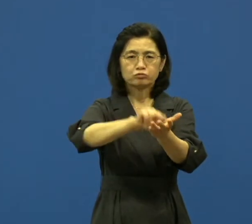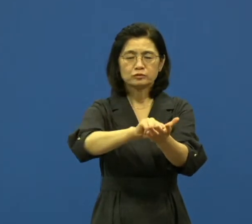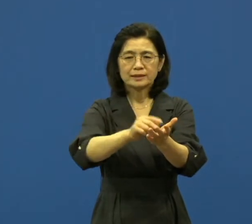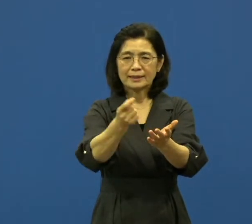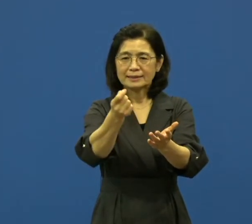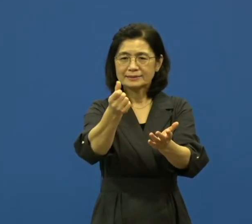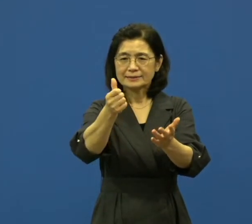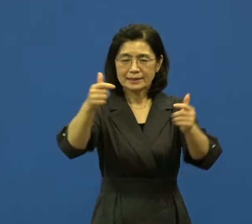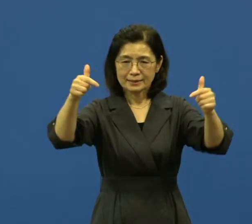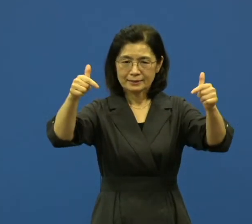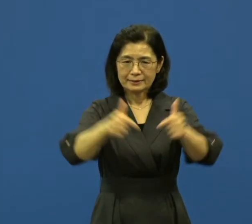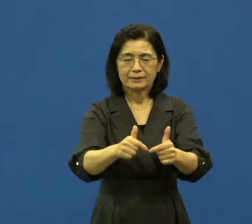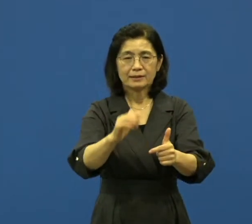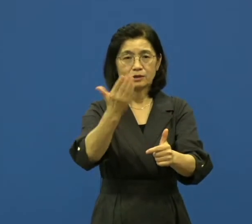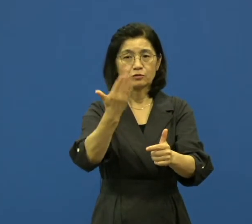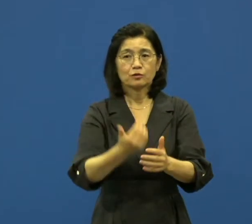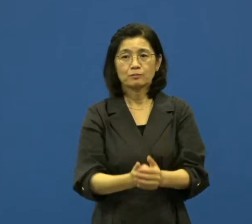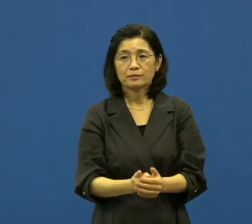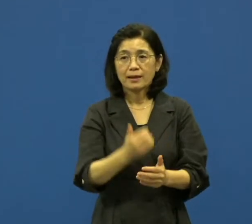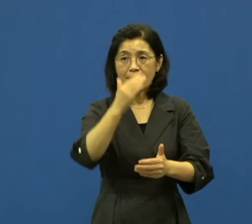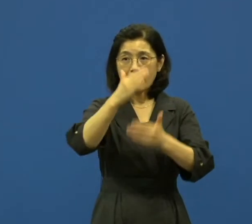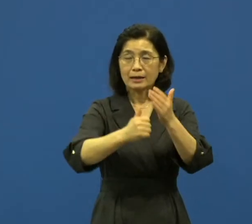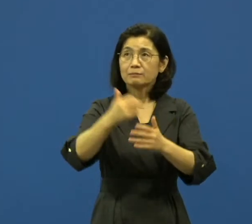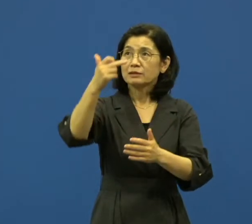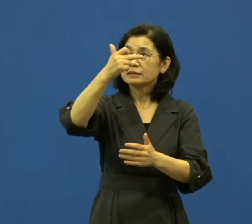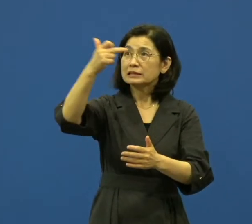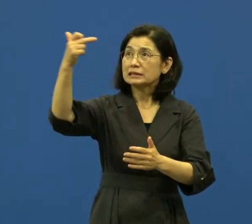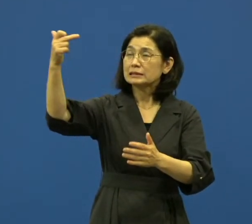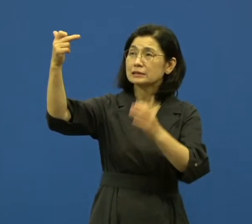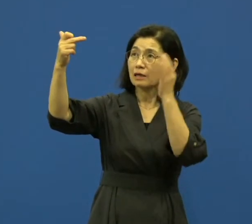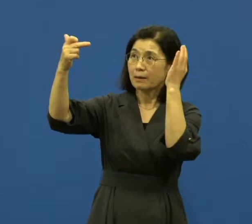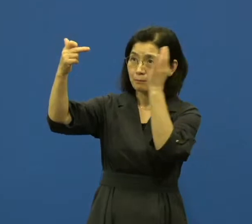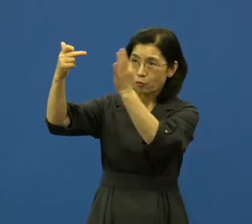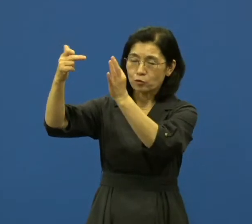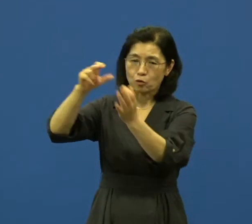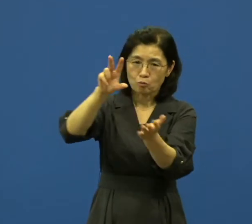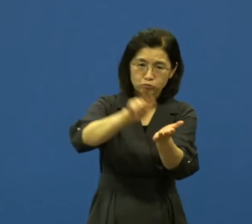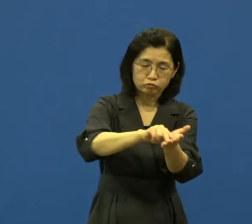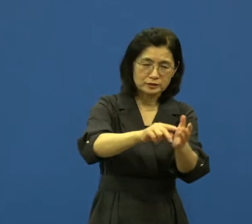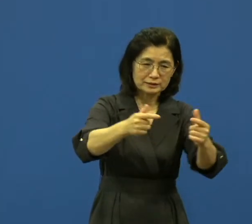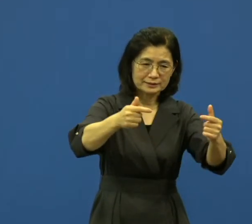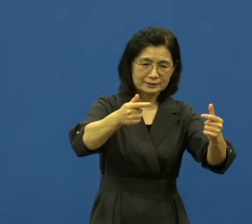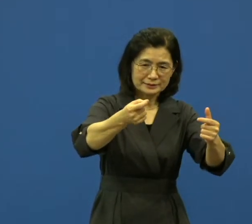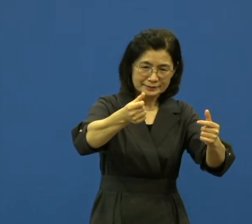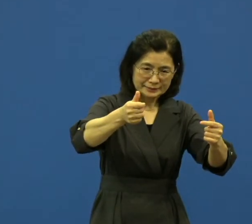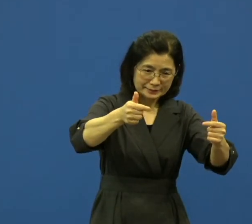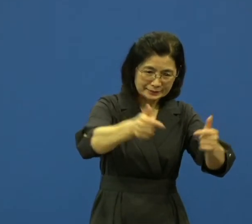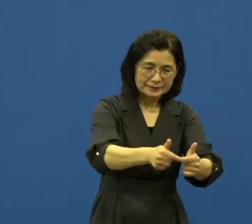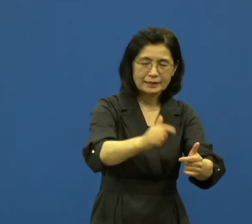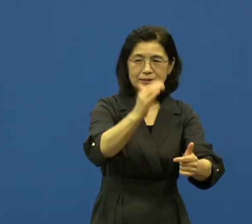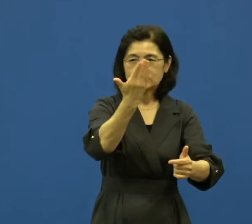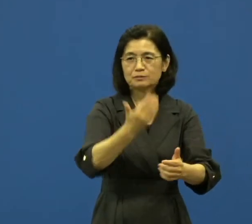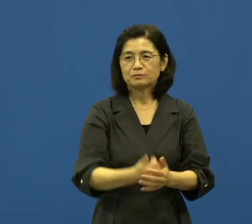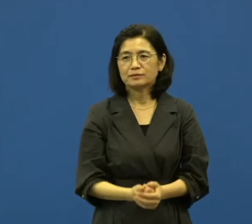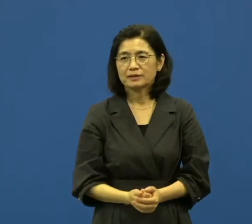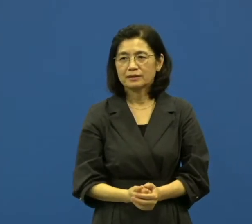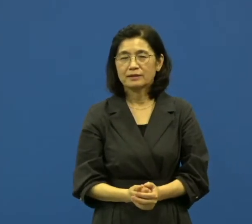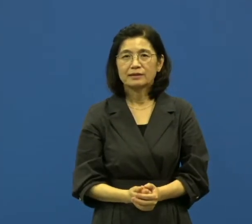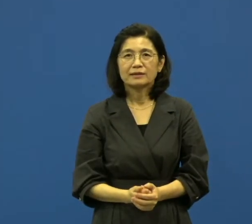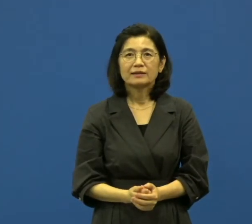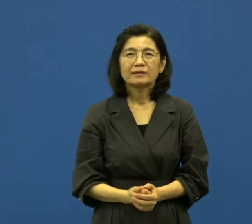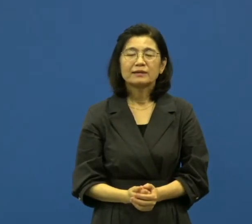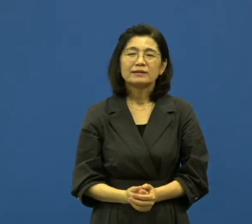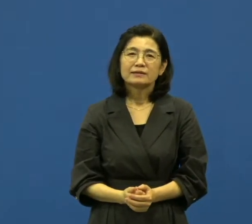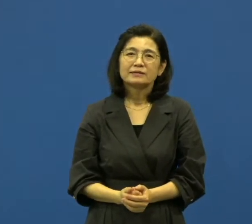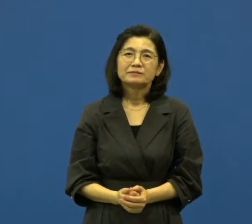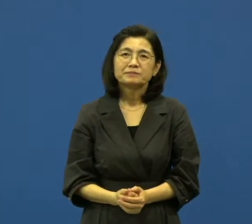사건도 작아지고 하나님이 크게 보이십니다. 골리앗 앞에 섰던 다윗이 골리앗보다 하나님이 크게 보이니까 달려간